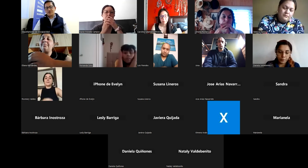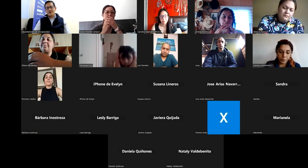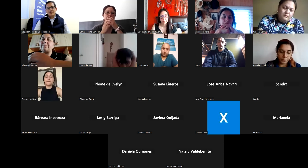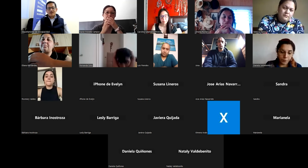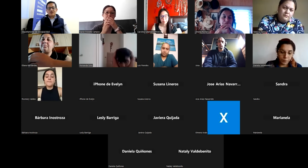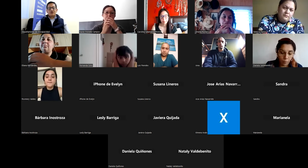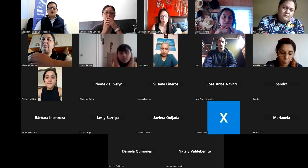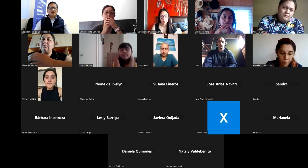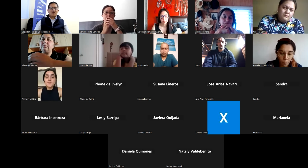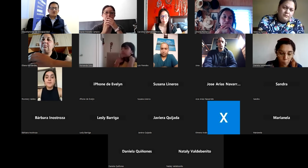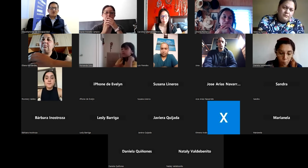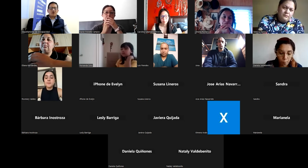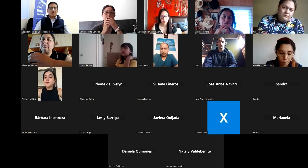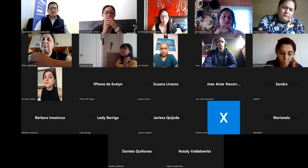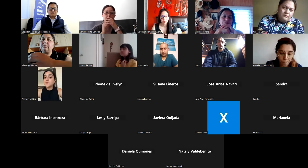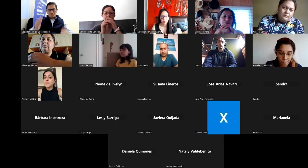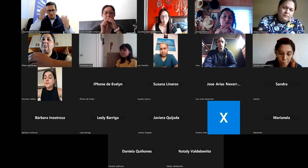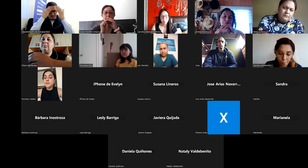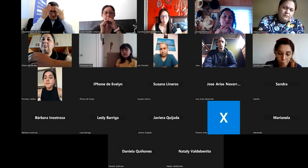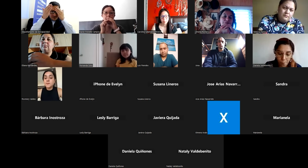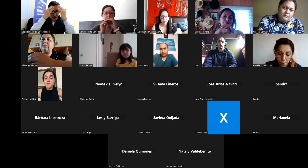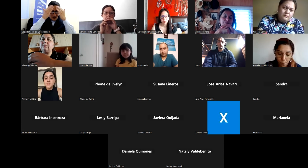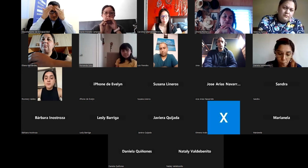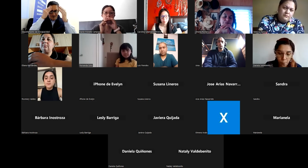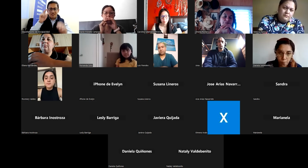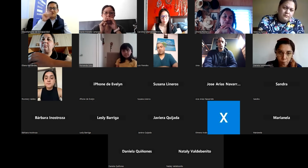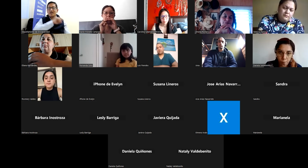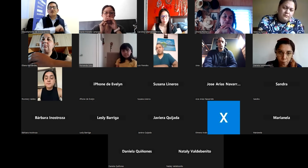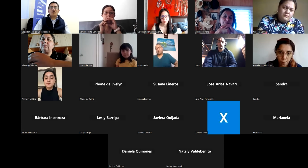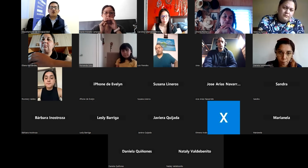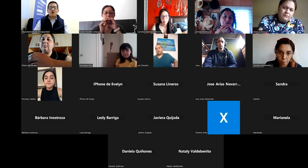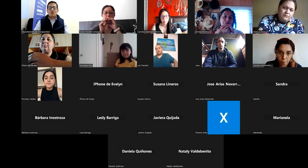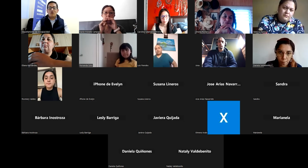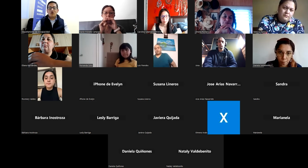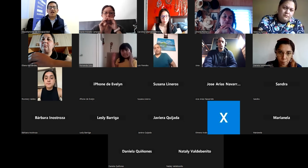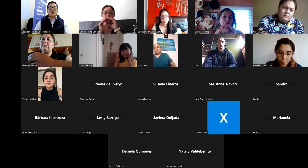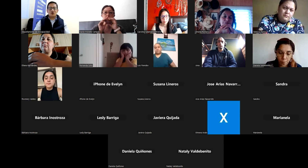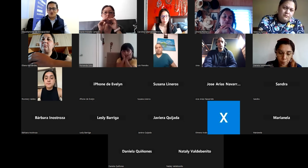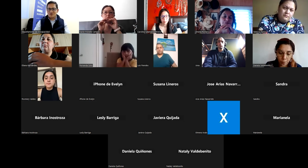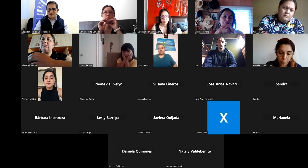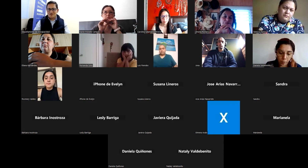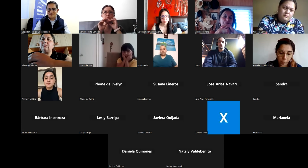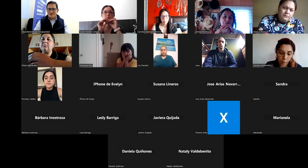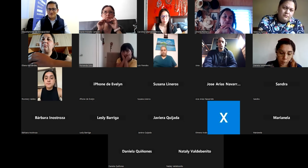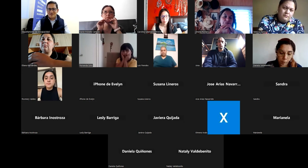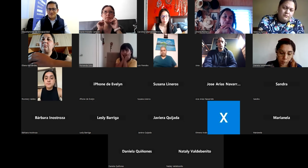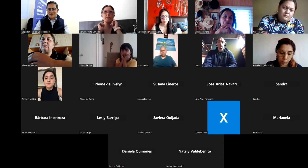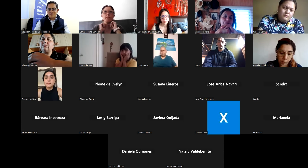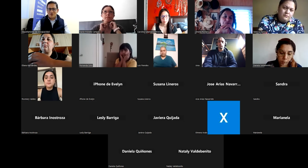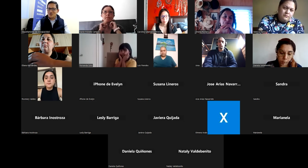entonces una persona sorda podría decir hace esto significa hola a todos por